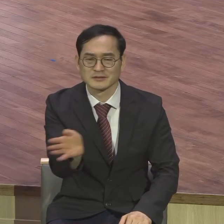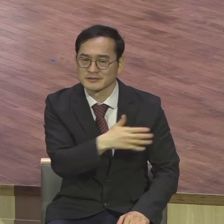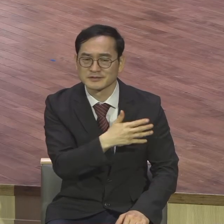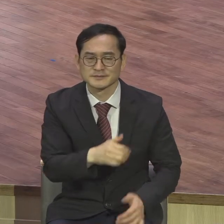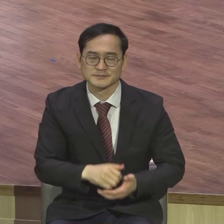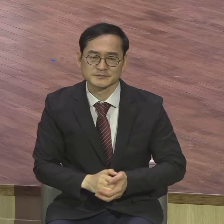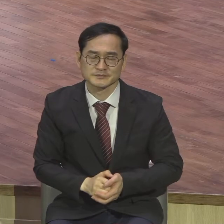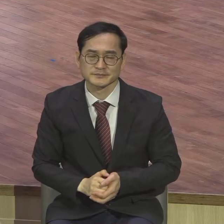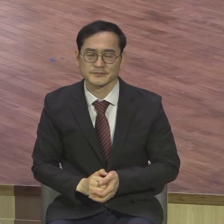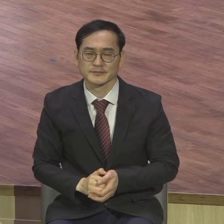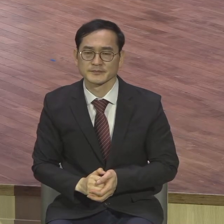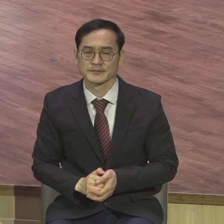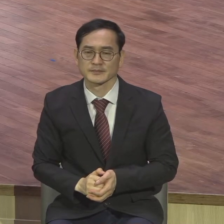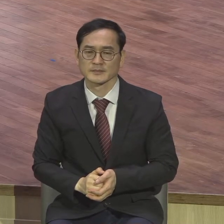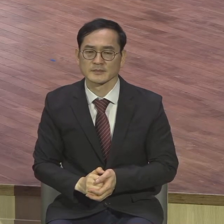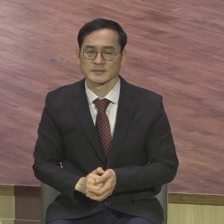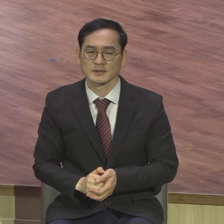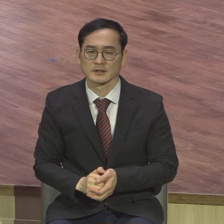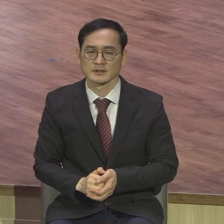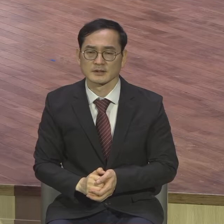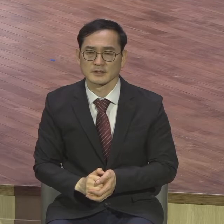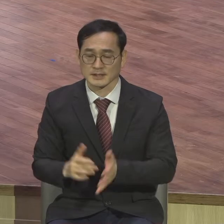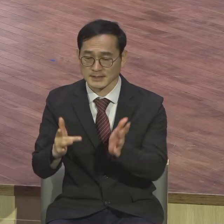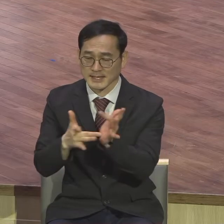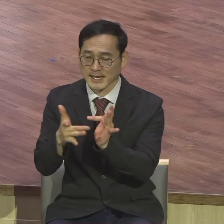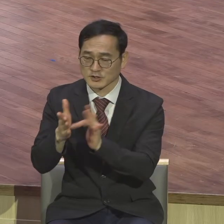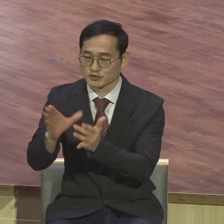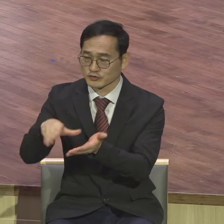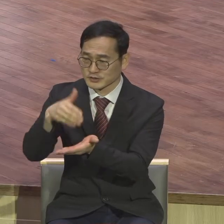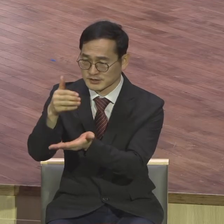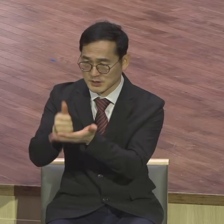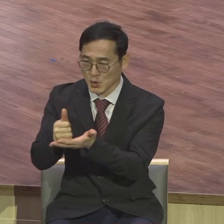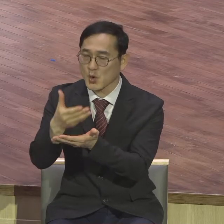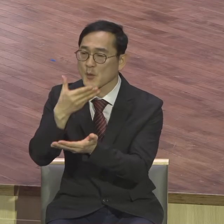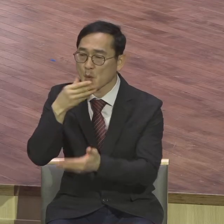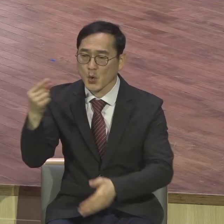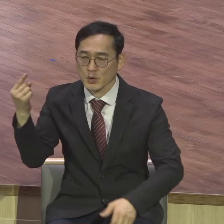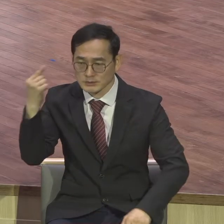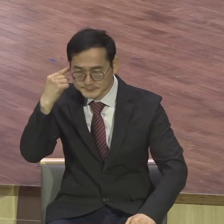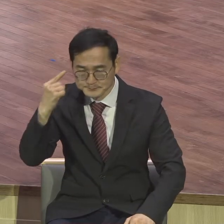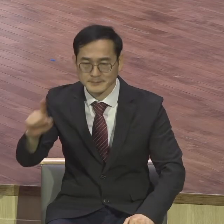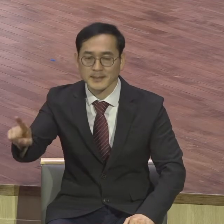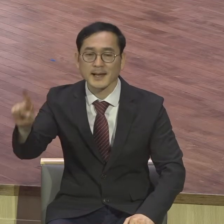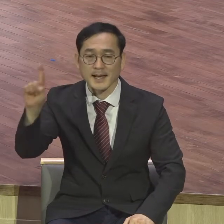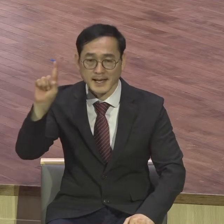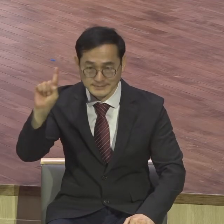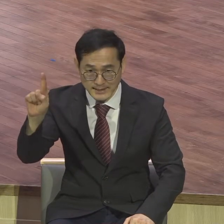예수 그리스도의 복음밖에 없다.